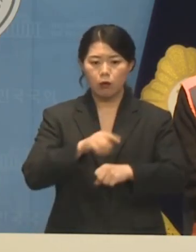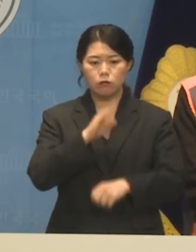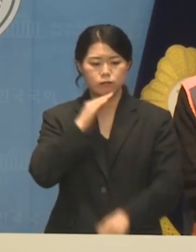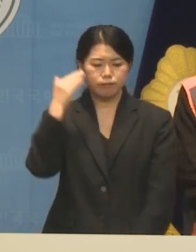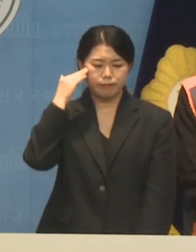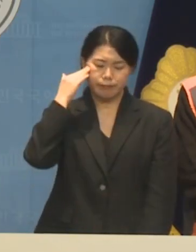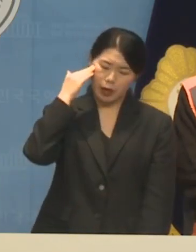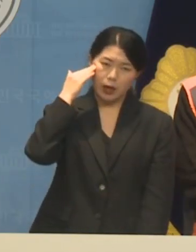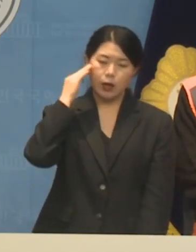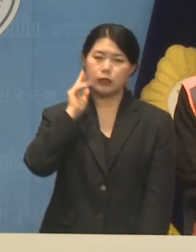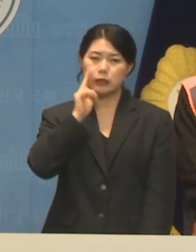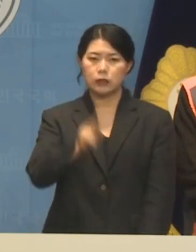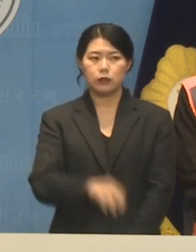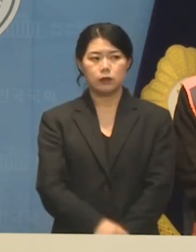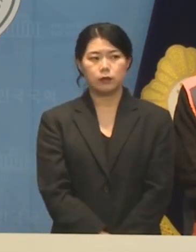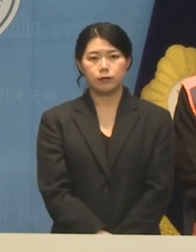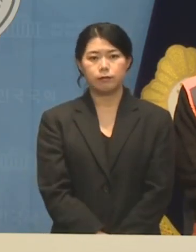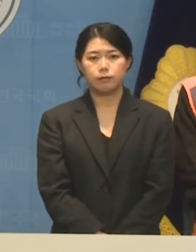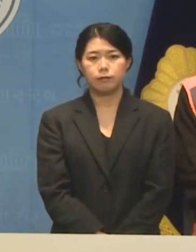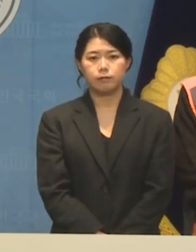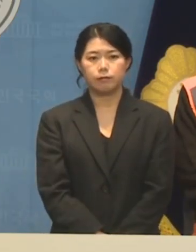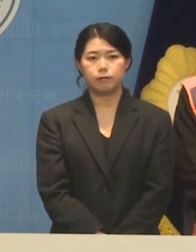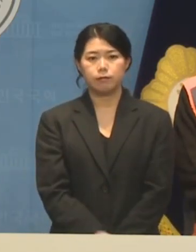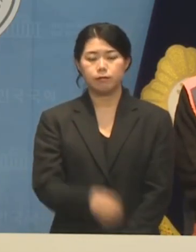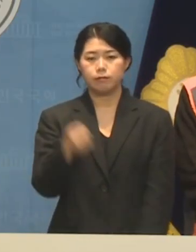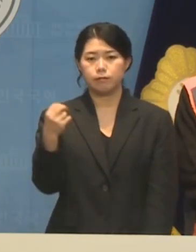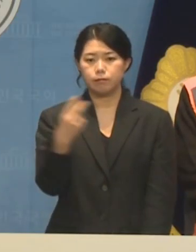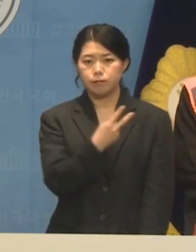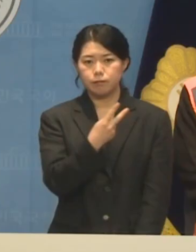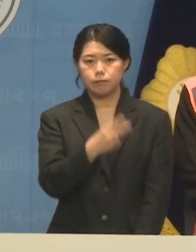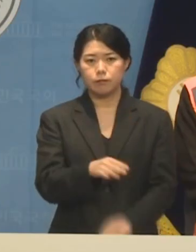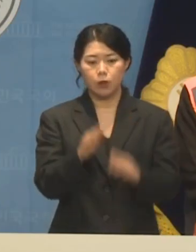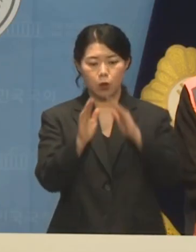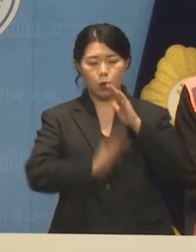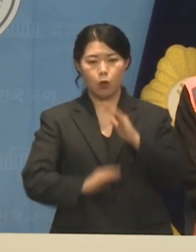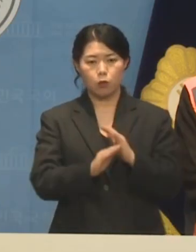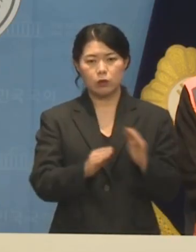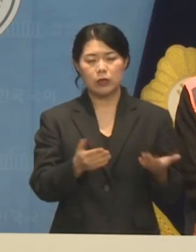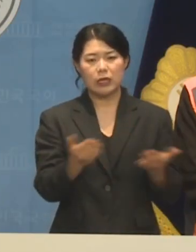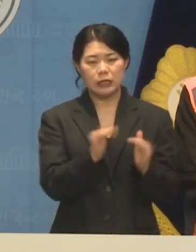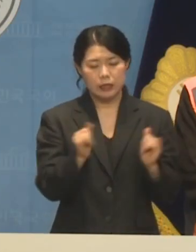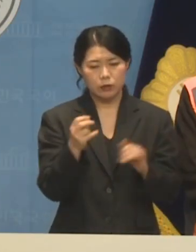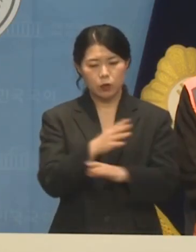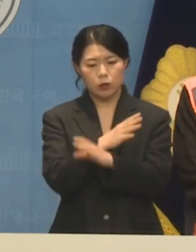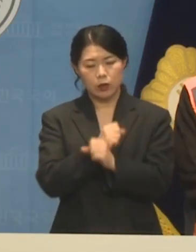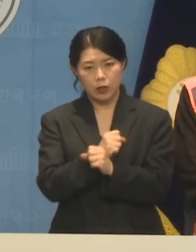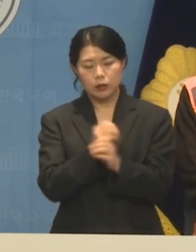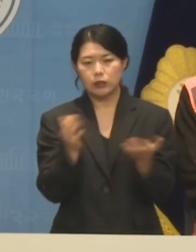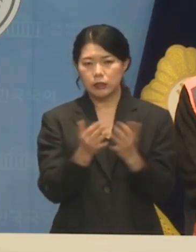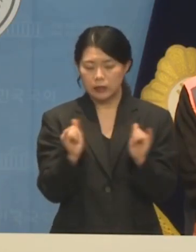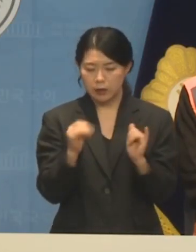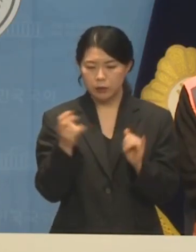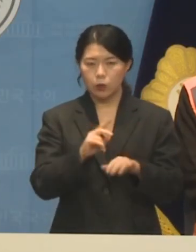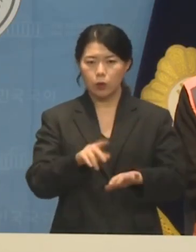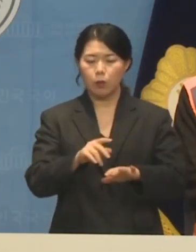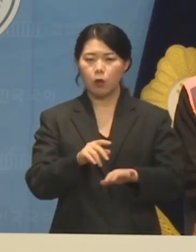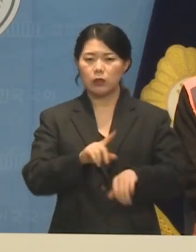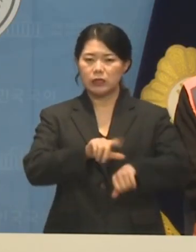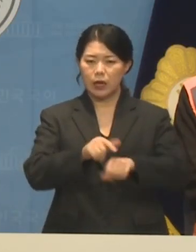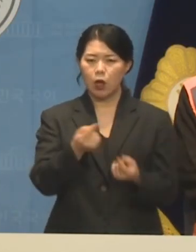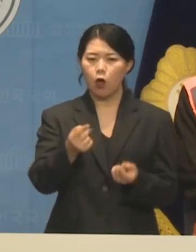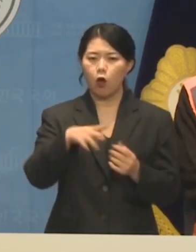심각하게 침해하는 문제가 있습니다. 또한 상대적 약자인 공무직과 시간 선택제 임기제 공무원들에게